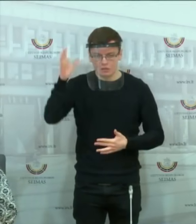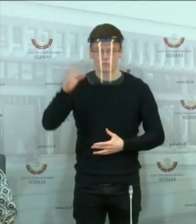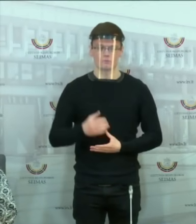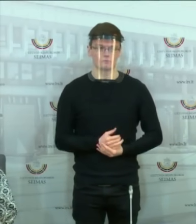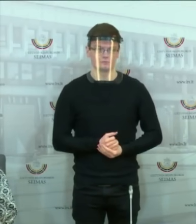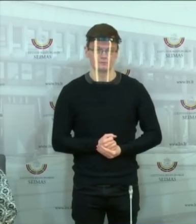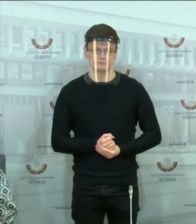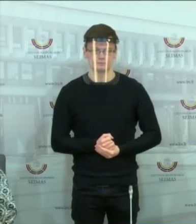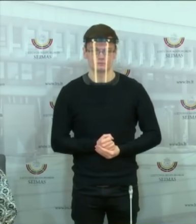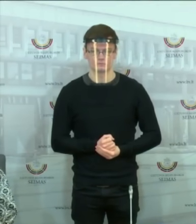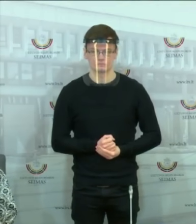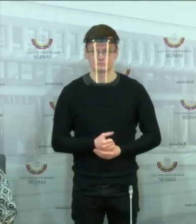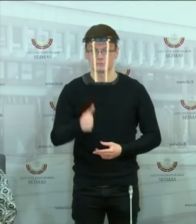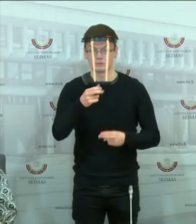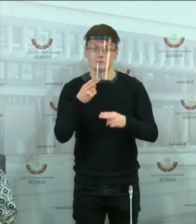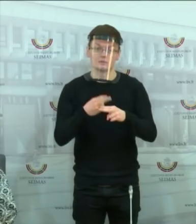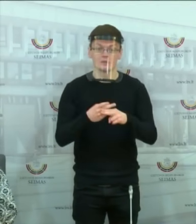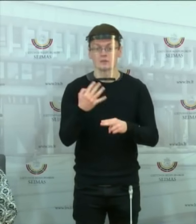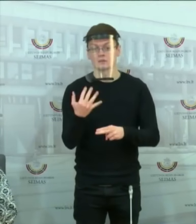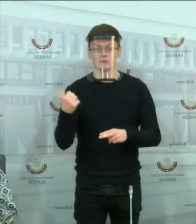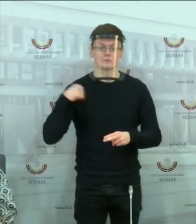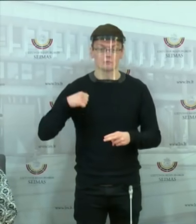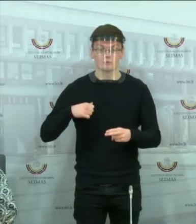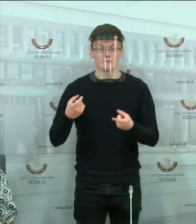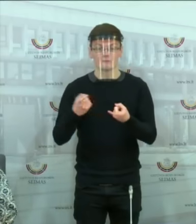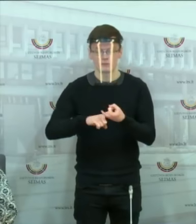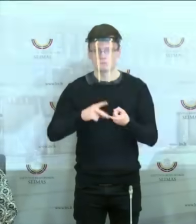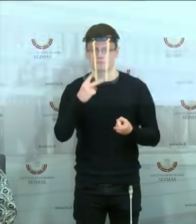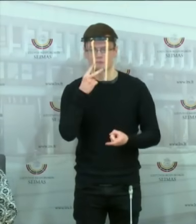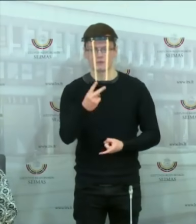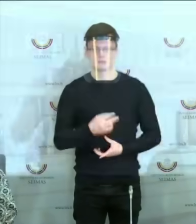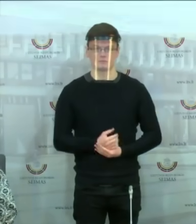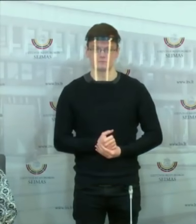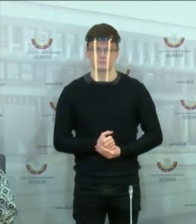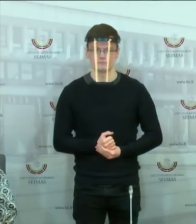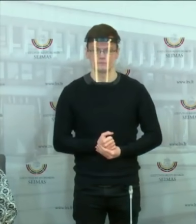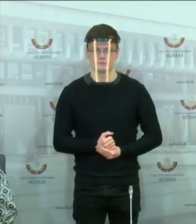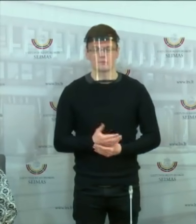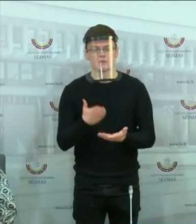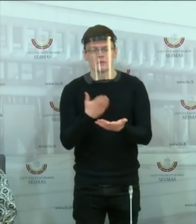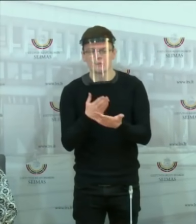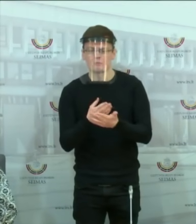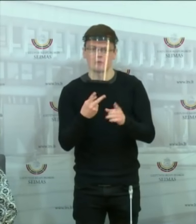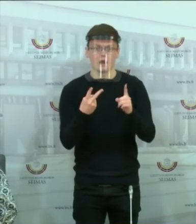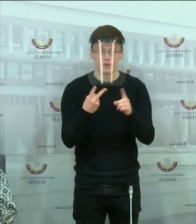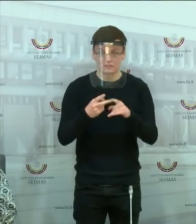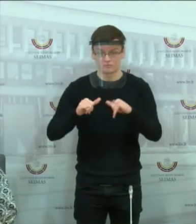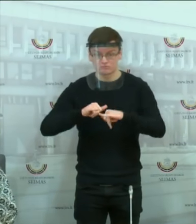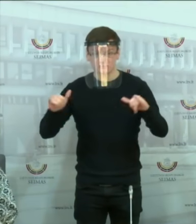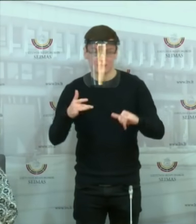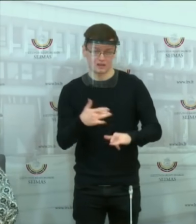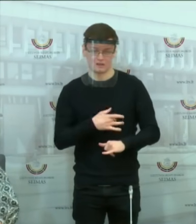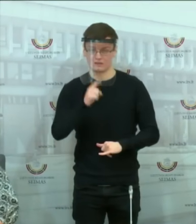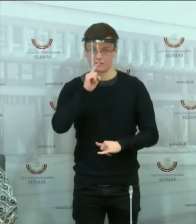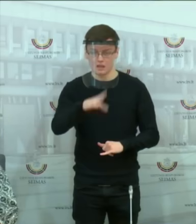tą sergamumą, tai iš esmės mes kažką panašaus ir matom. Tai nebūtinai bus ta antra banga, nes ir pirma banga,